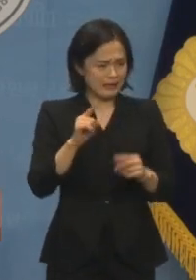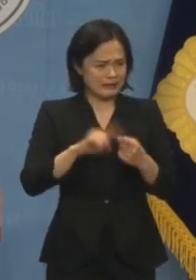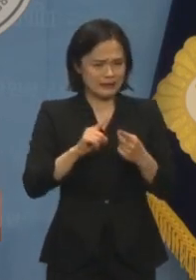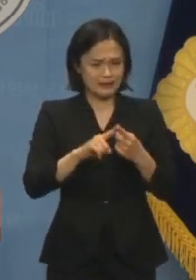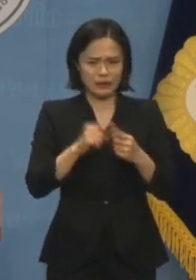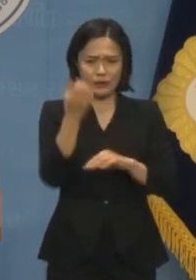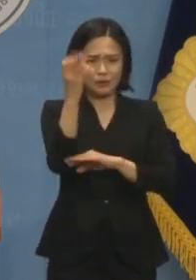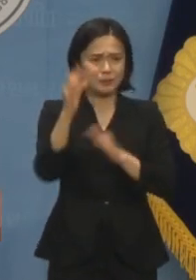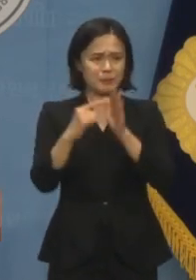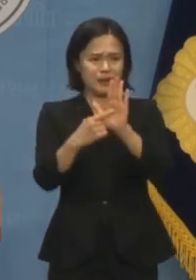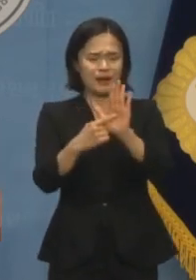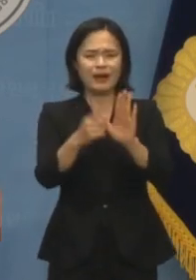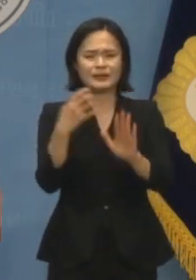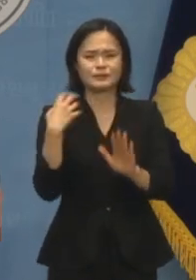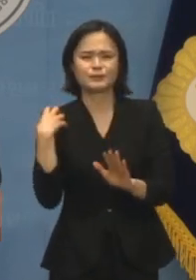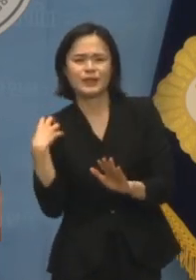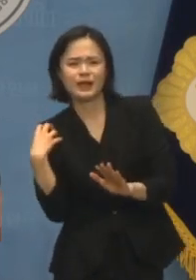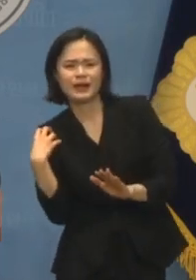대한 불신이 있었으며